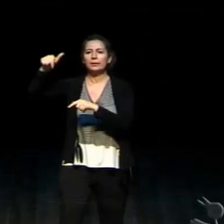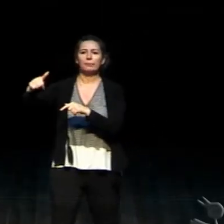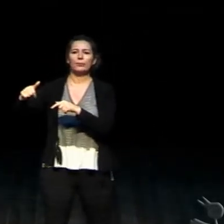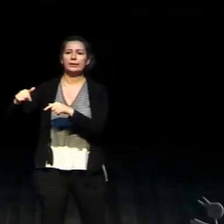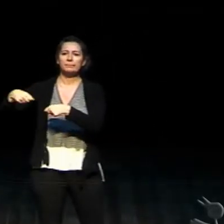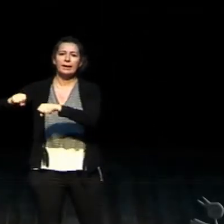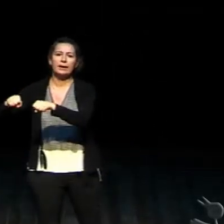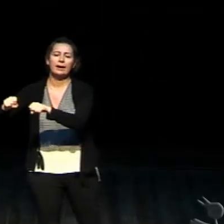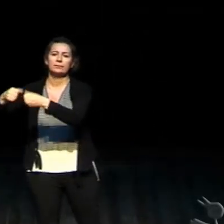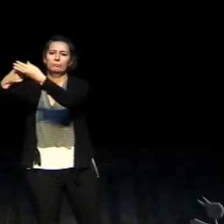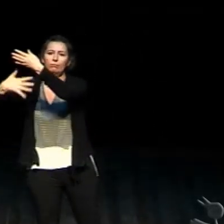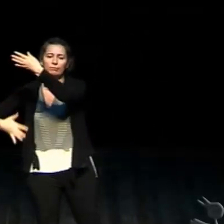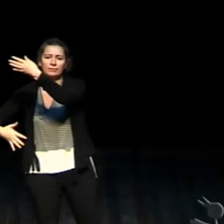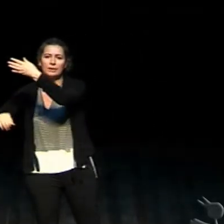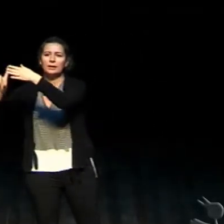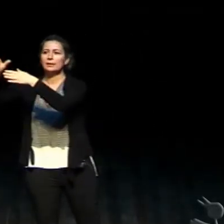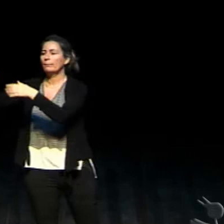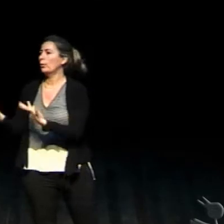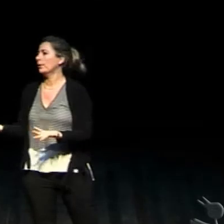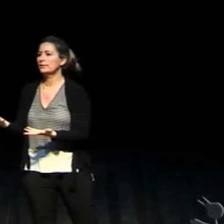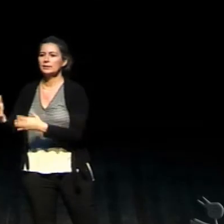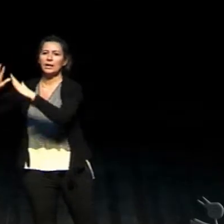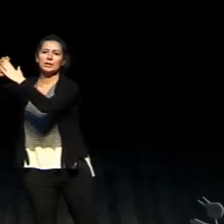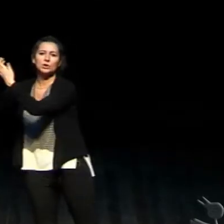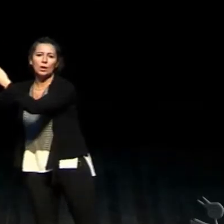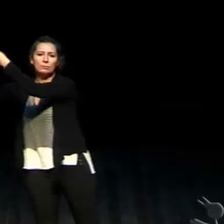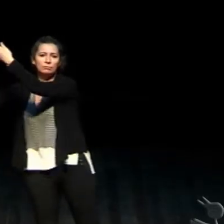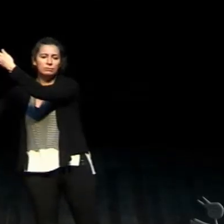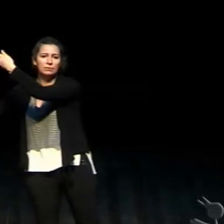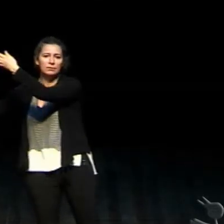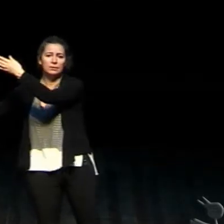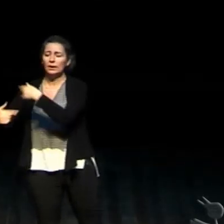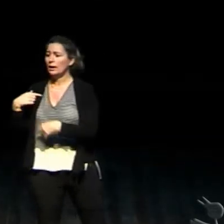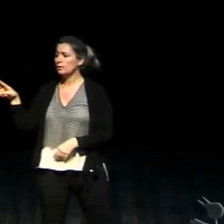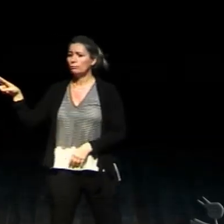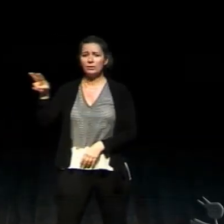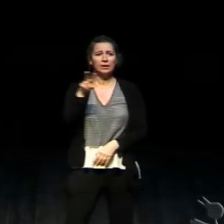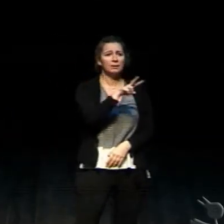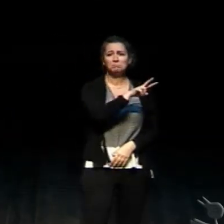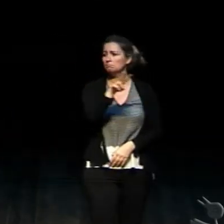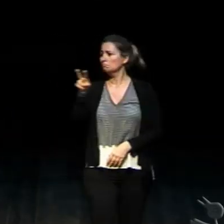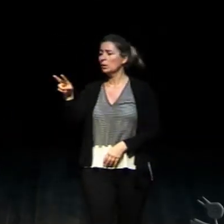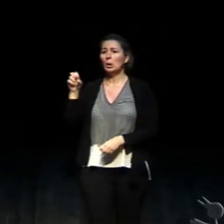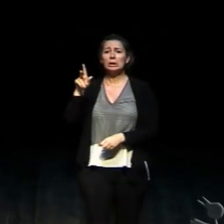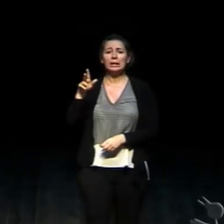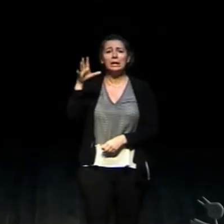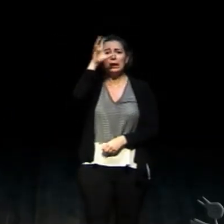animais. Aí amanhã ele vem com materiais de supermercado. Enfim, ele vai trabalhando por campo